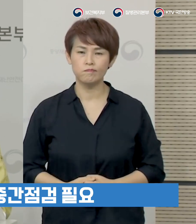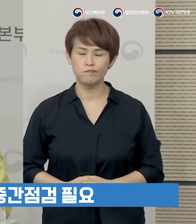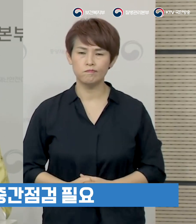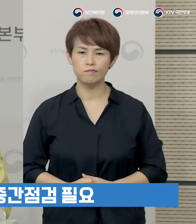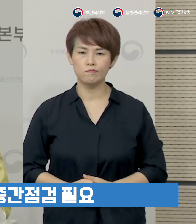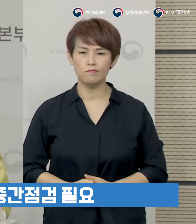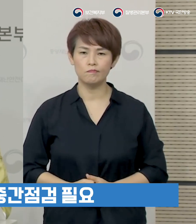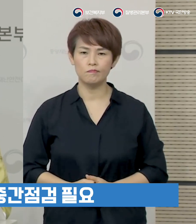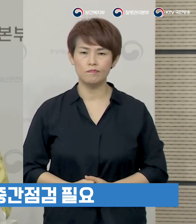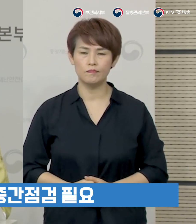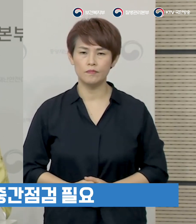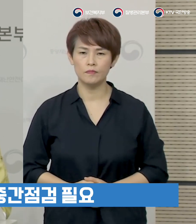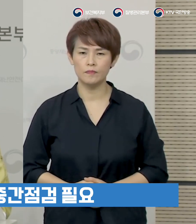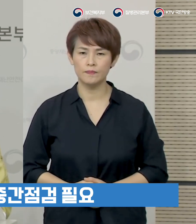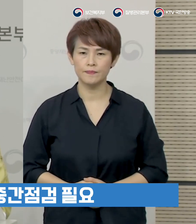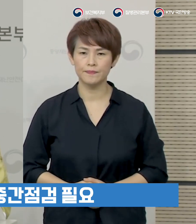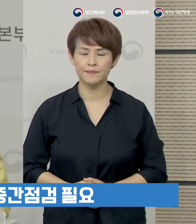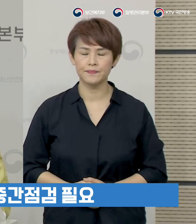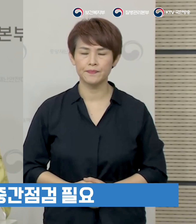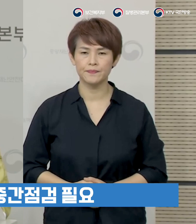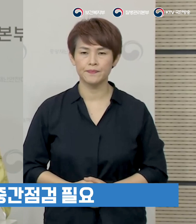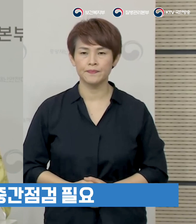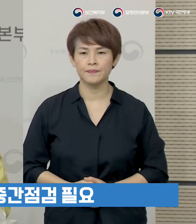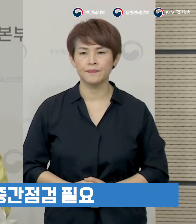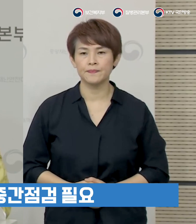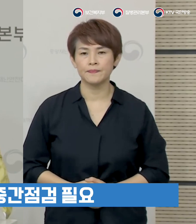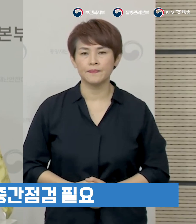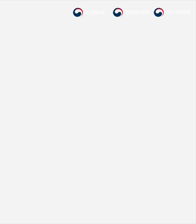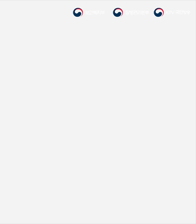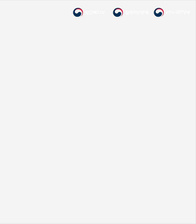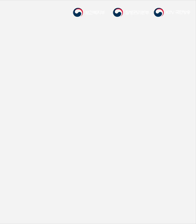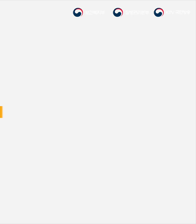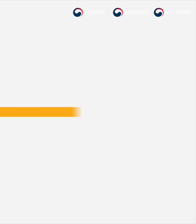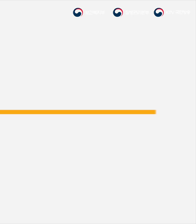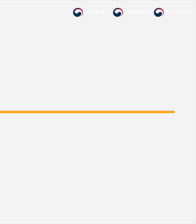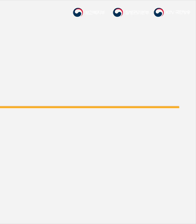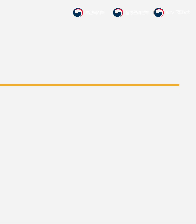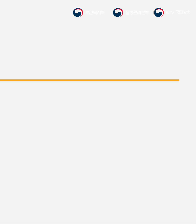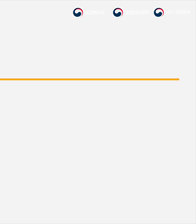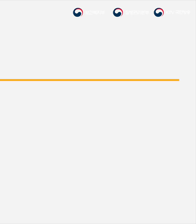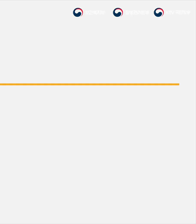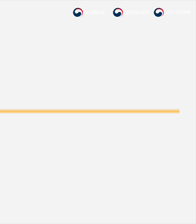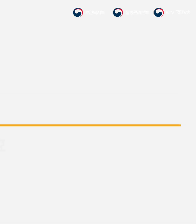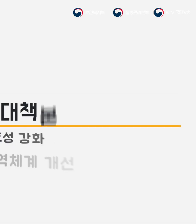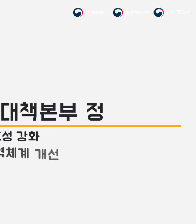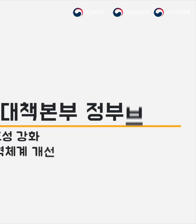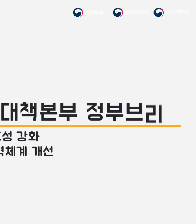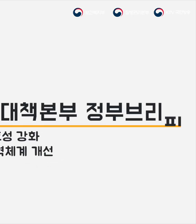수준 사항이다라는 말씀을 드리겠습니다.